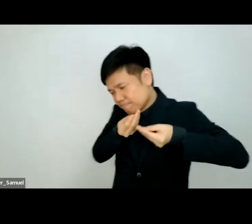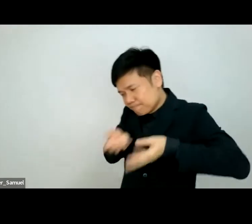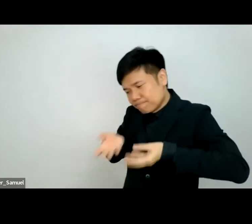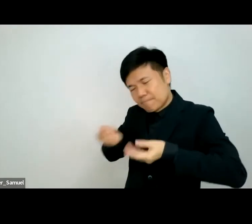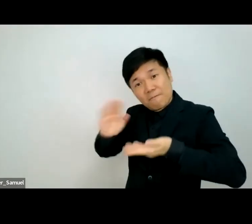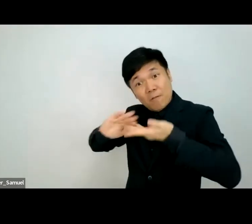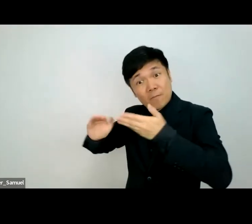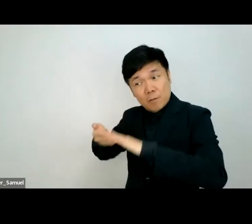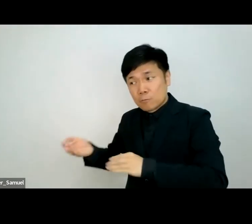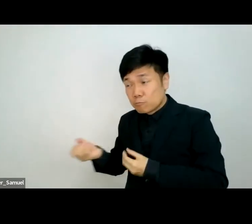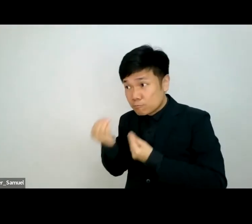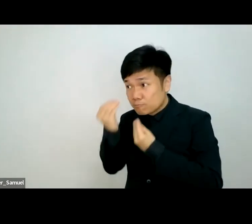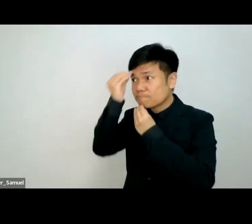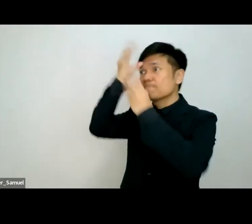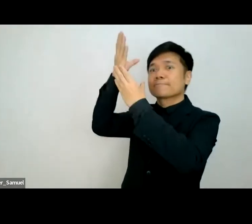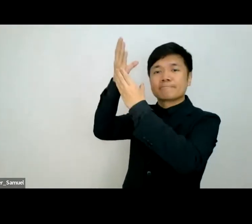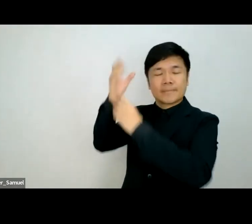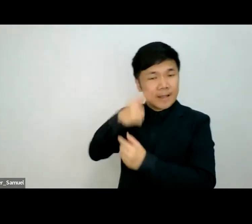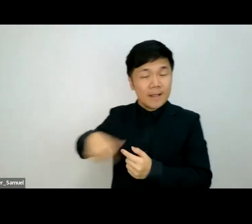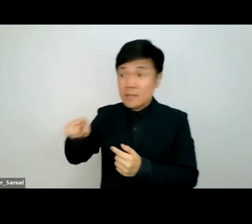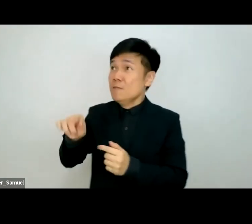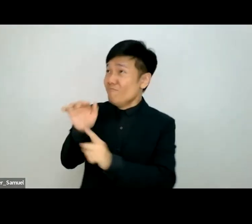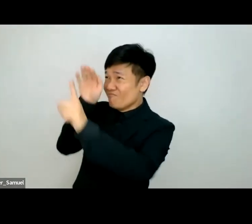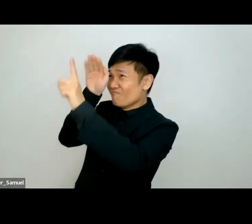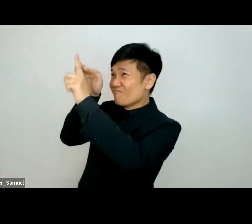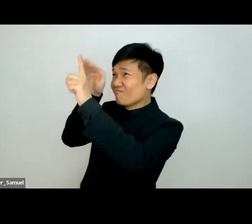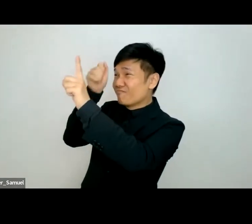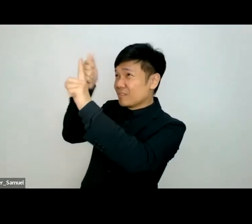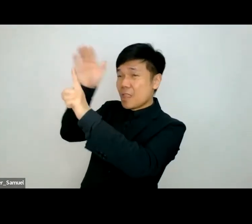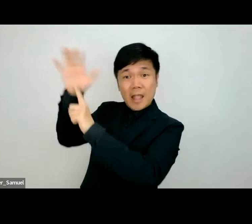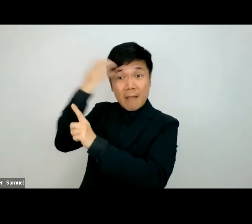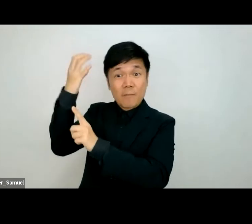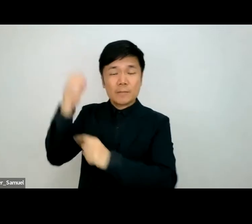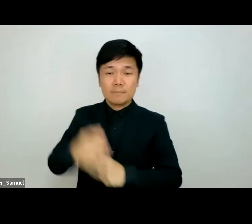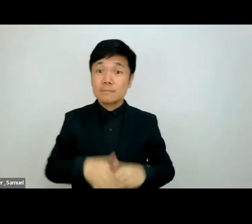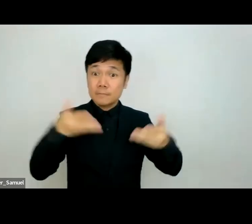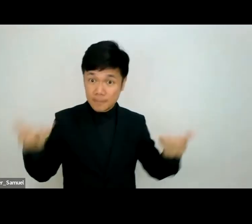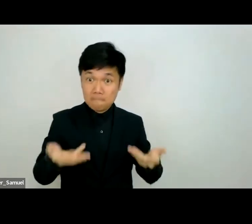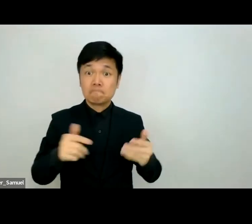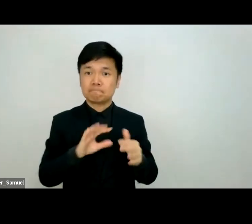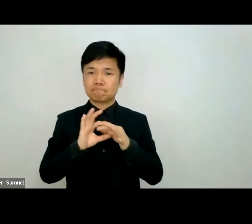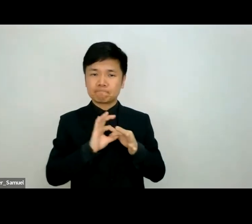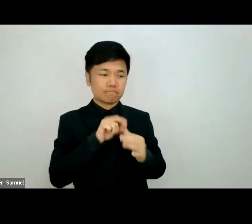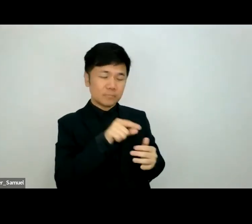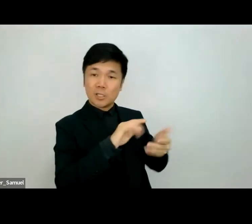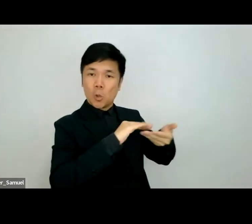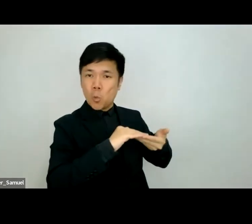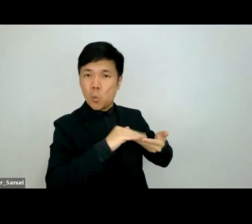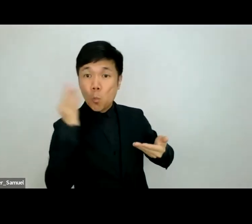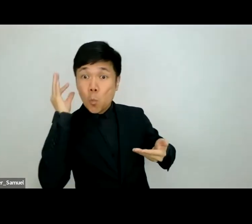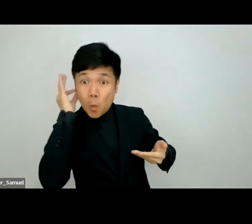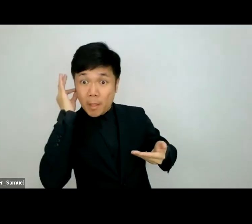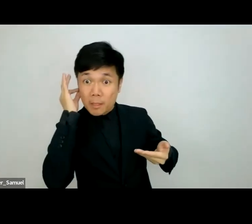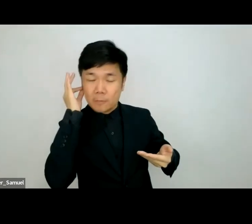avons fait des lobbies avec d'autres parties prenantes, comme le gouvernement, par exemple. Nous travaillons avec les organisations